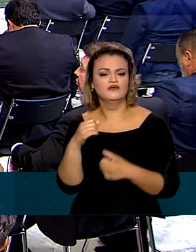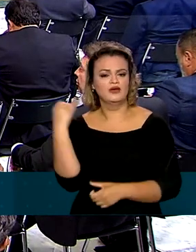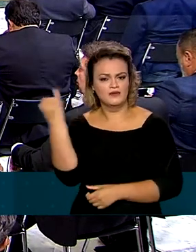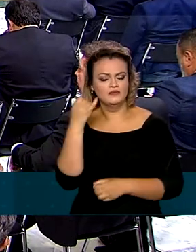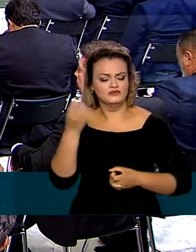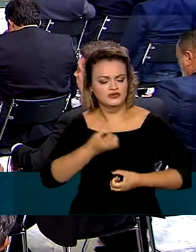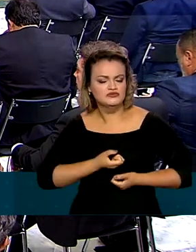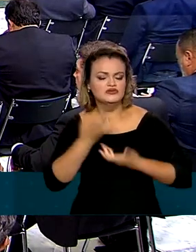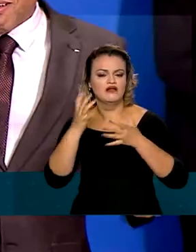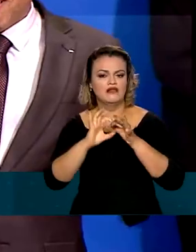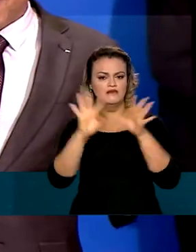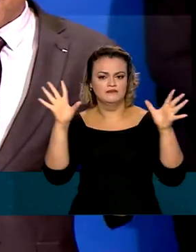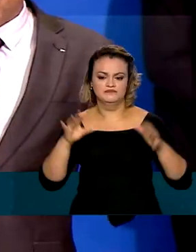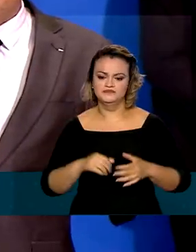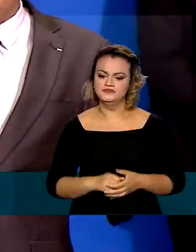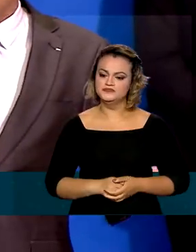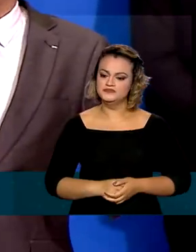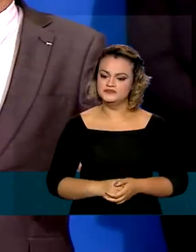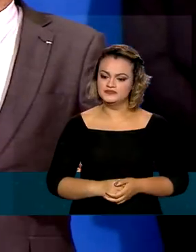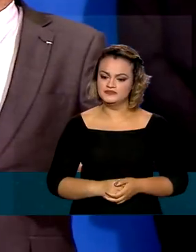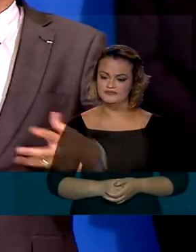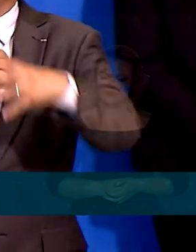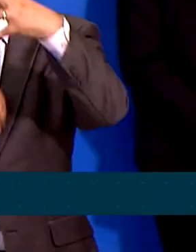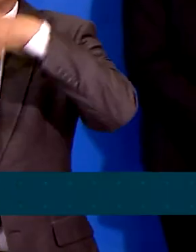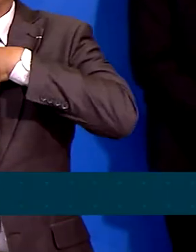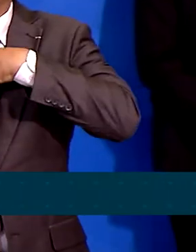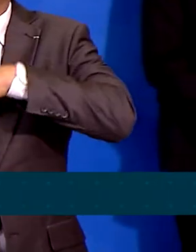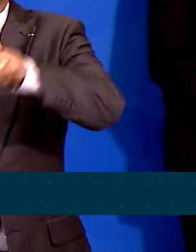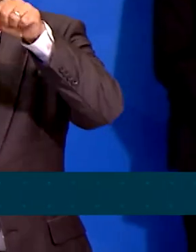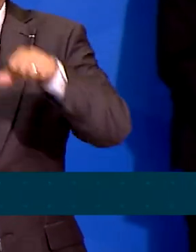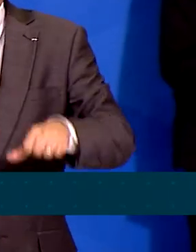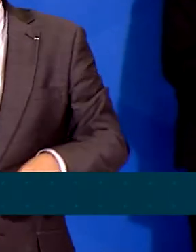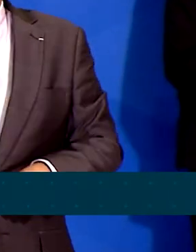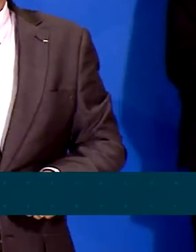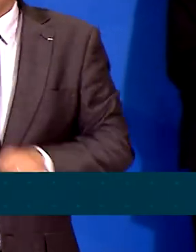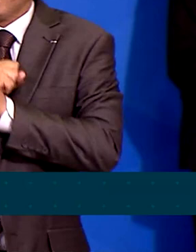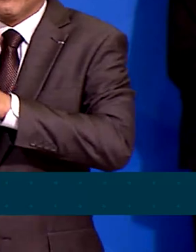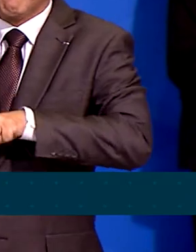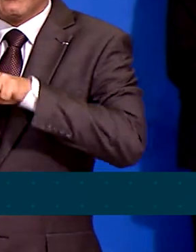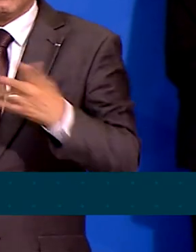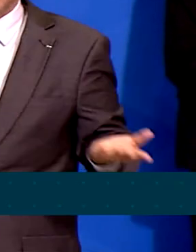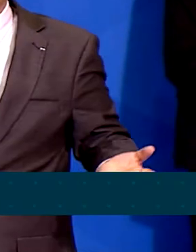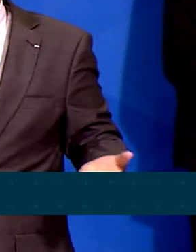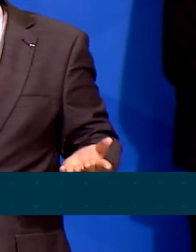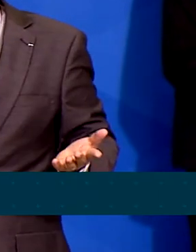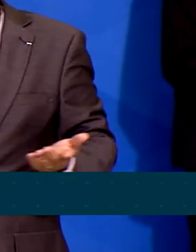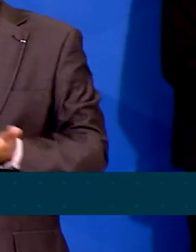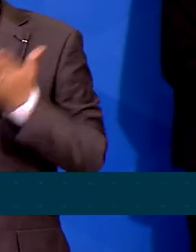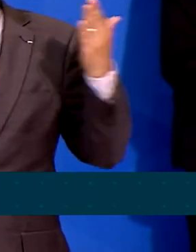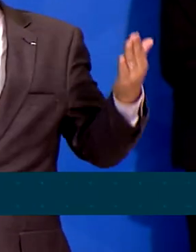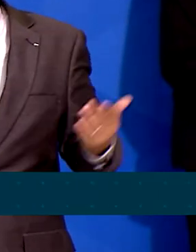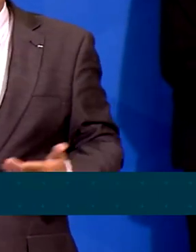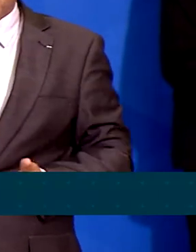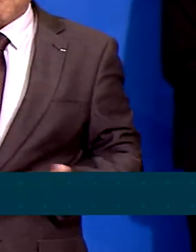importância da liberdade. Se coloca no lugar dele, nove anos de cadeia, perda de mandato,